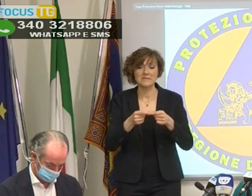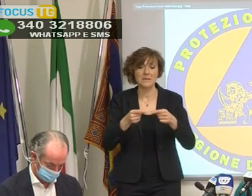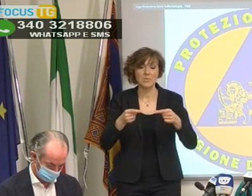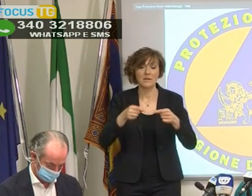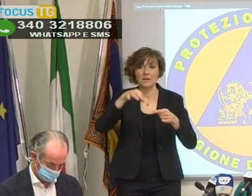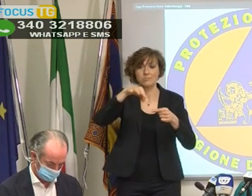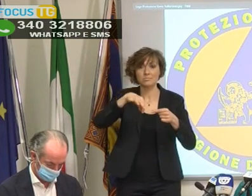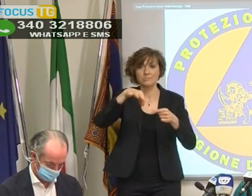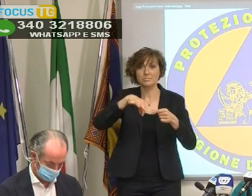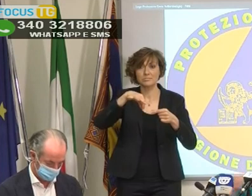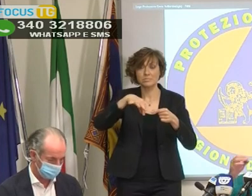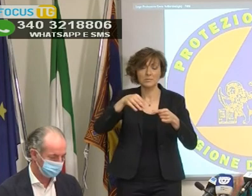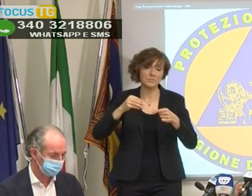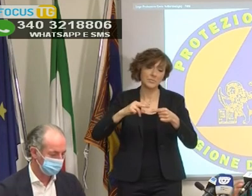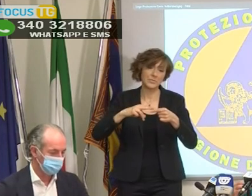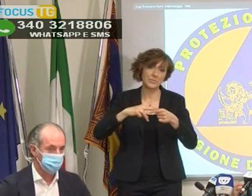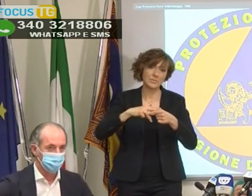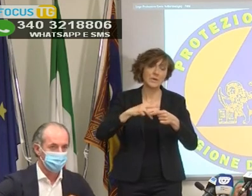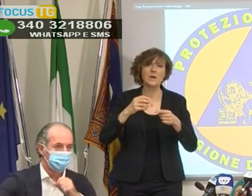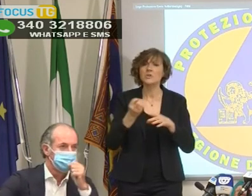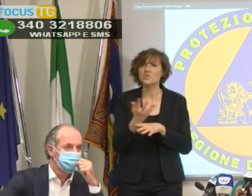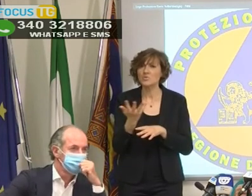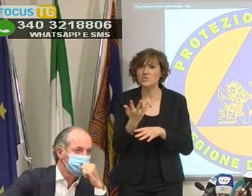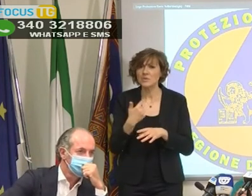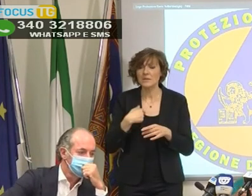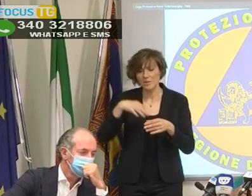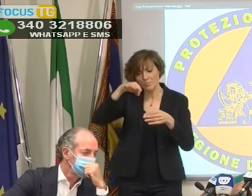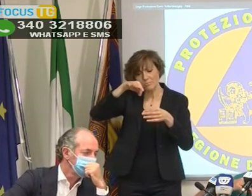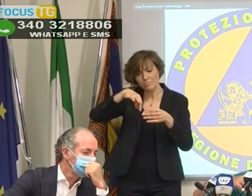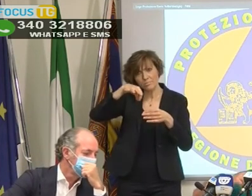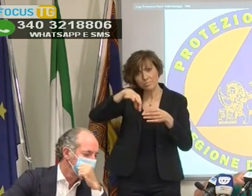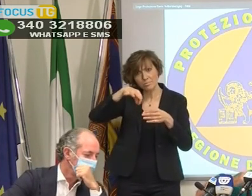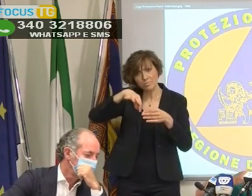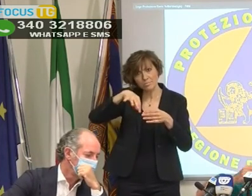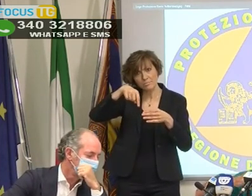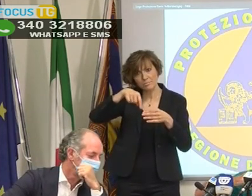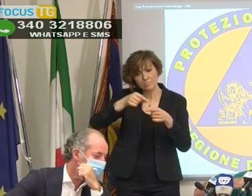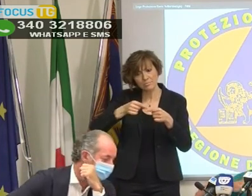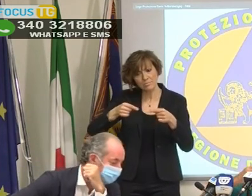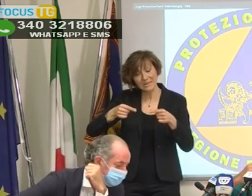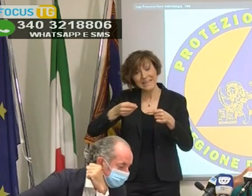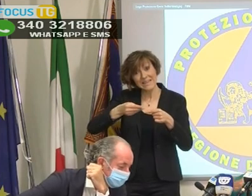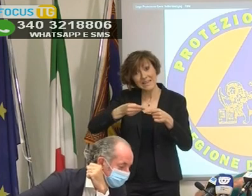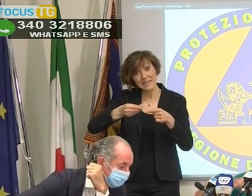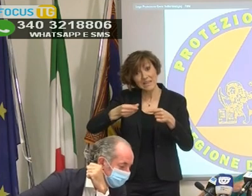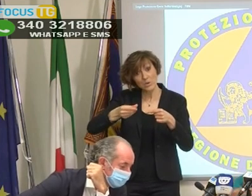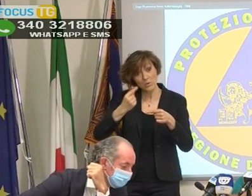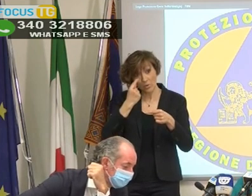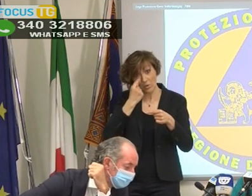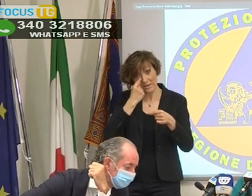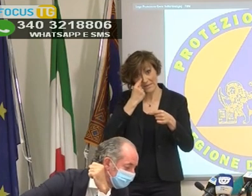saponetta. Cosa succede? Succede che quando io metto le goccioline nella saponetta, il liquido